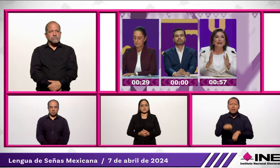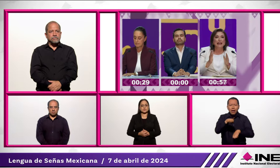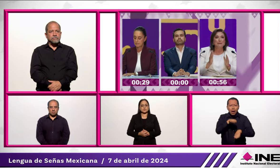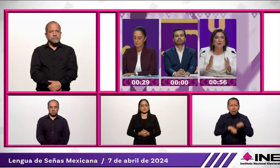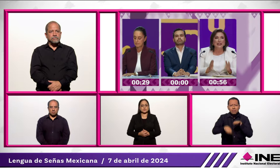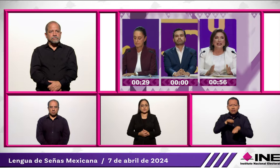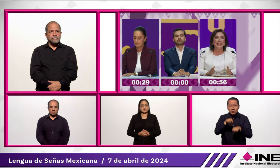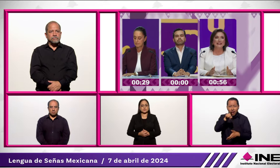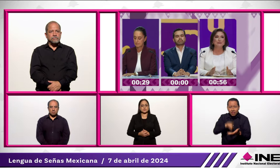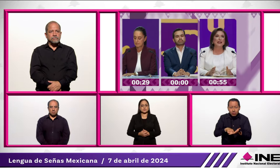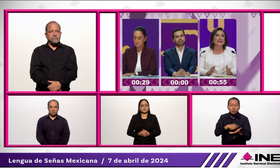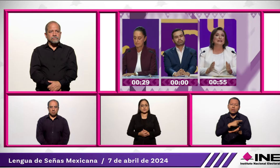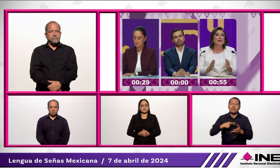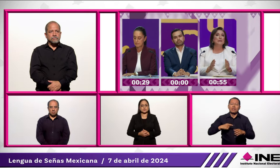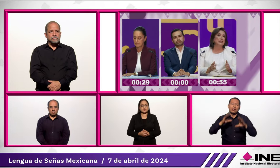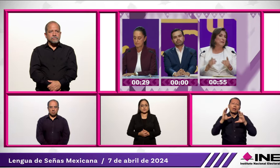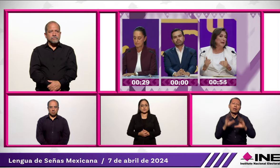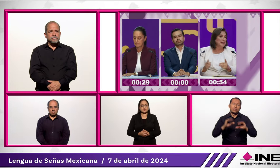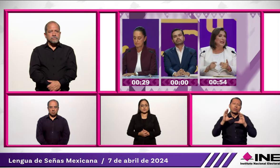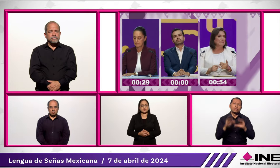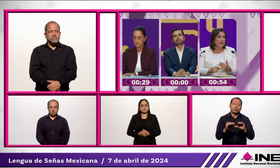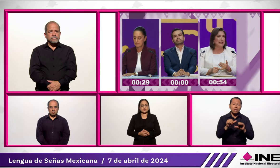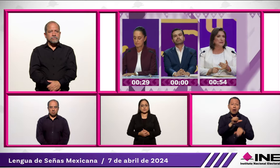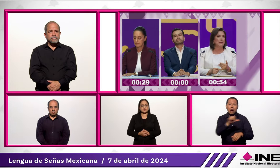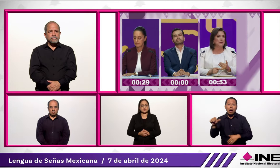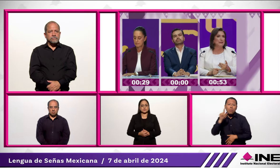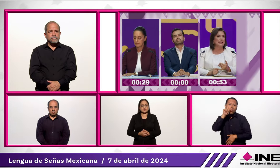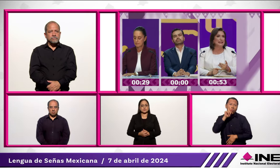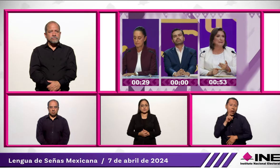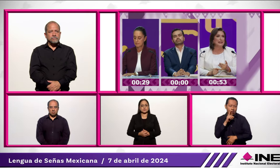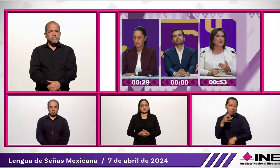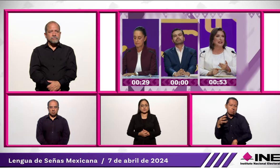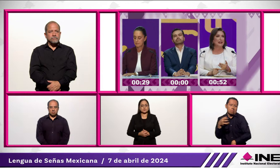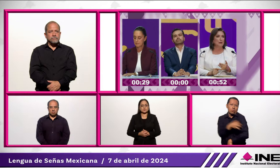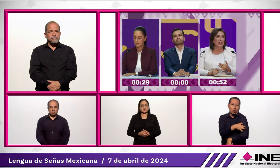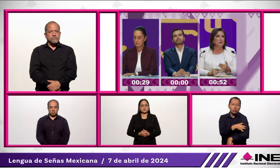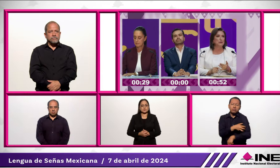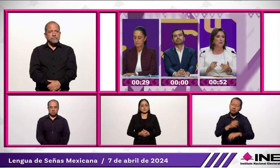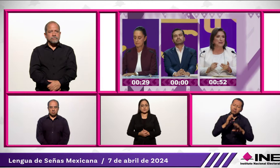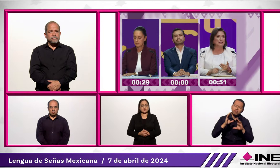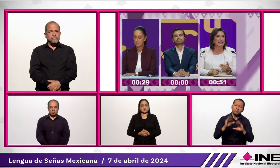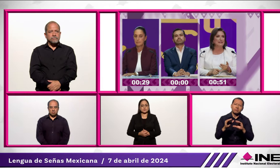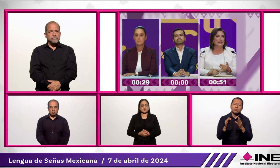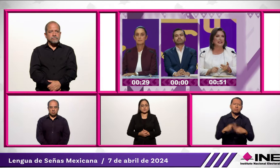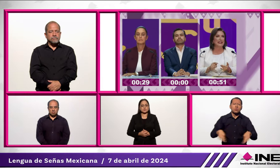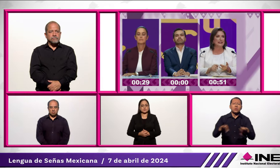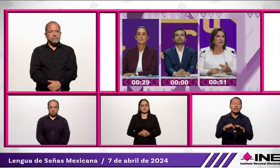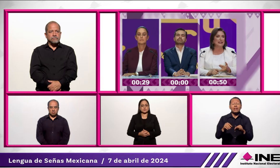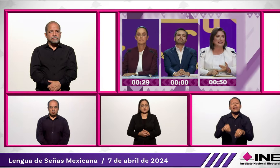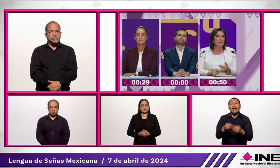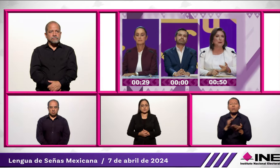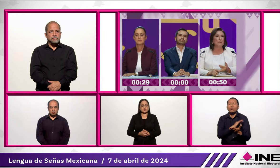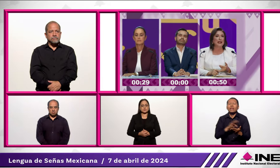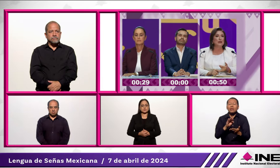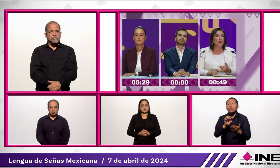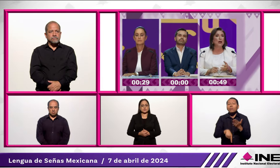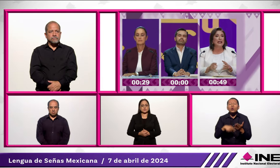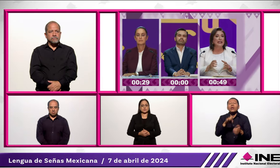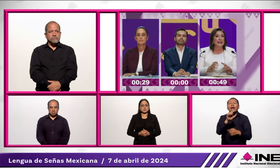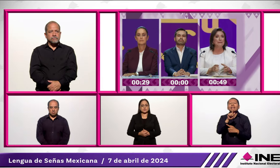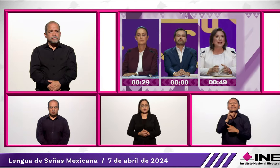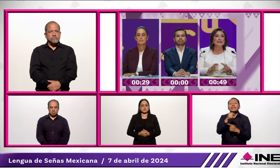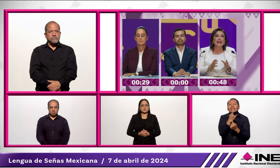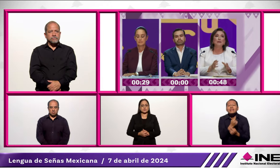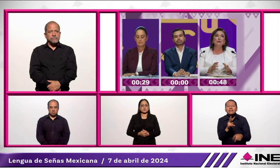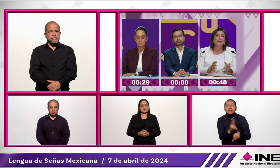que empoderar a las mujeres. Por eso para mí es una propuesta del Sistema Nacional de Cuidados, por supuesto, estancias infantiles, escuelas de tiempo completo